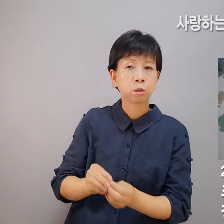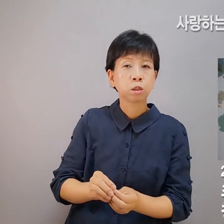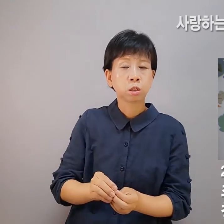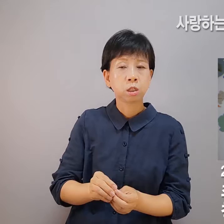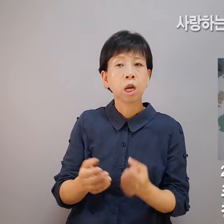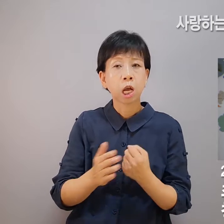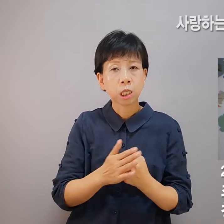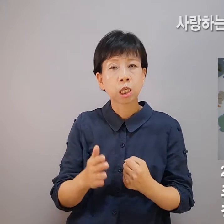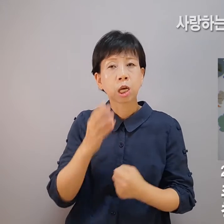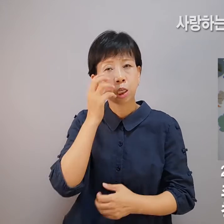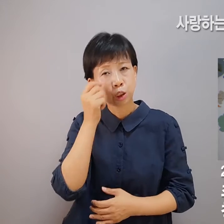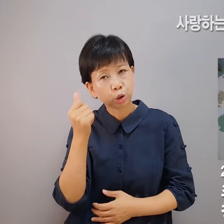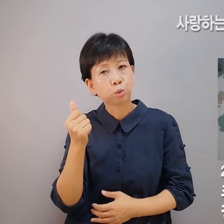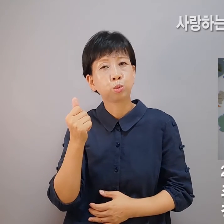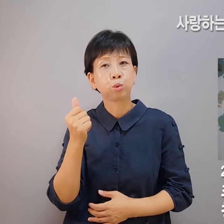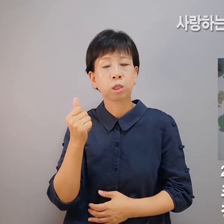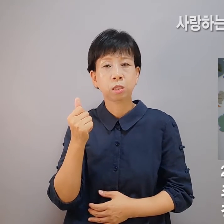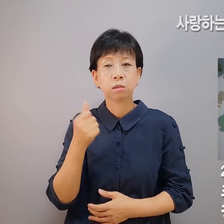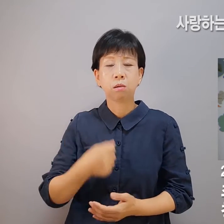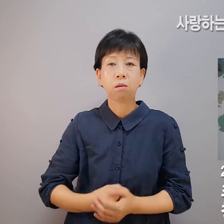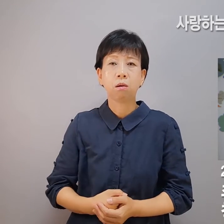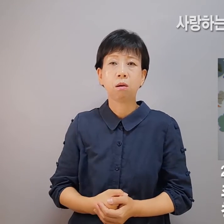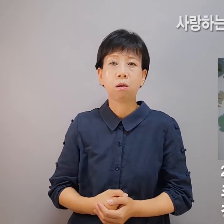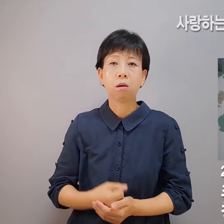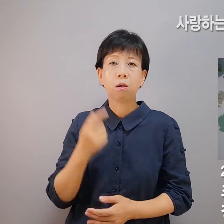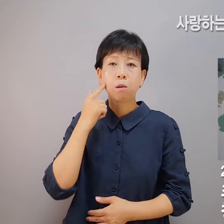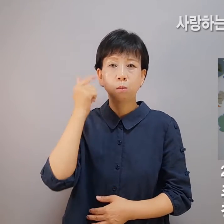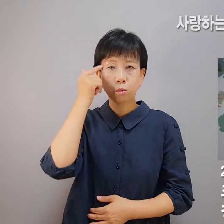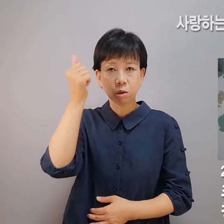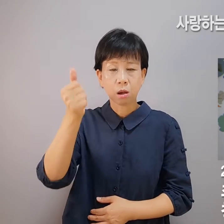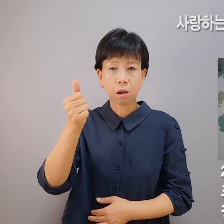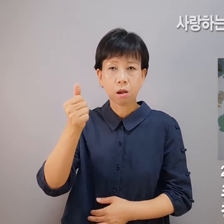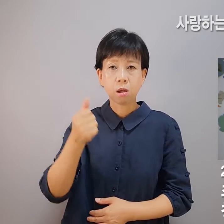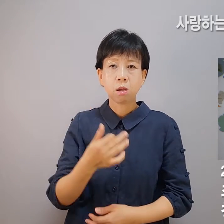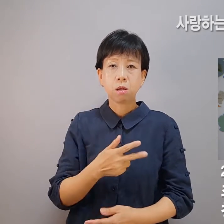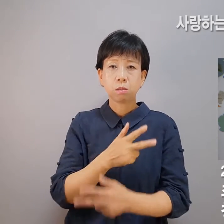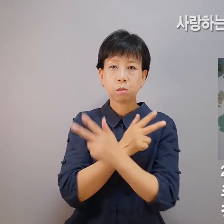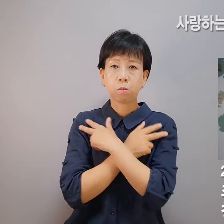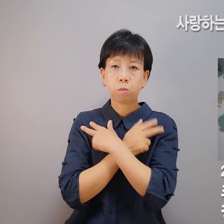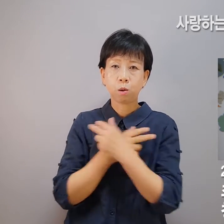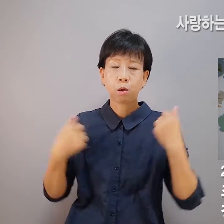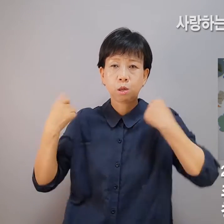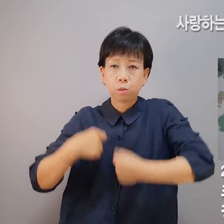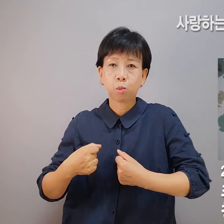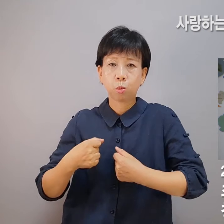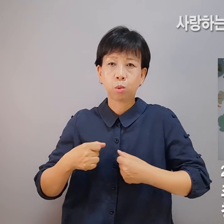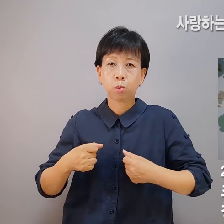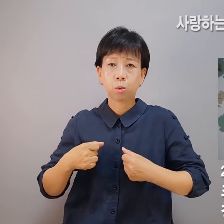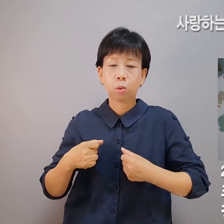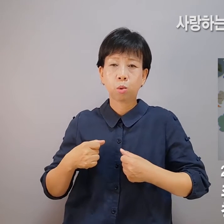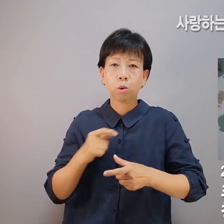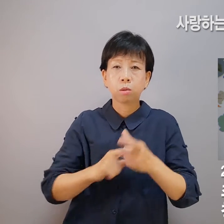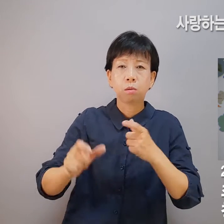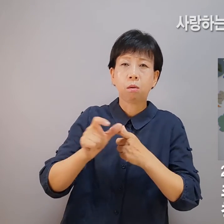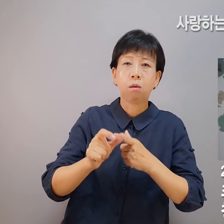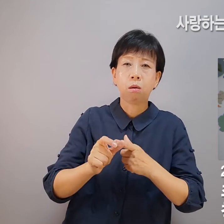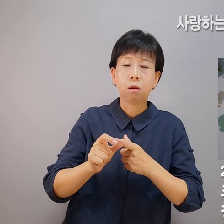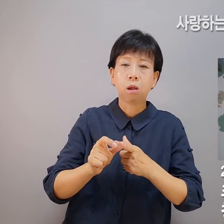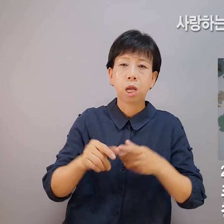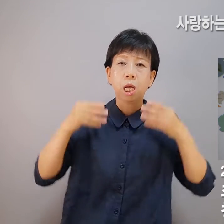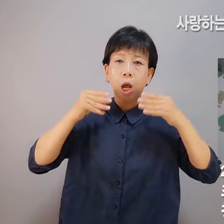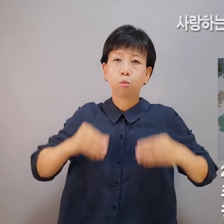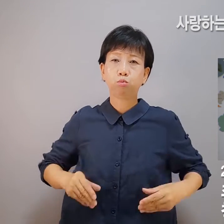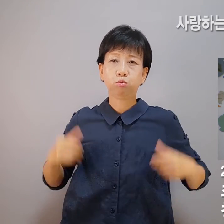목사님이 예배 드리는 것 같지 않고 막 이렇게 보이는 거죠. 그러니까 이건 전통이 중요하다는 이야기밖에 안 되거든요. 성경이